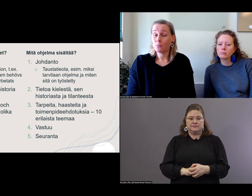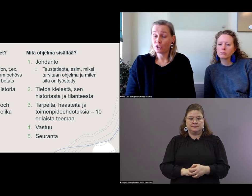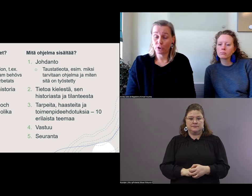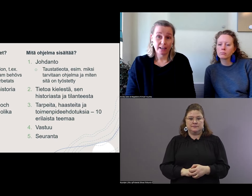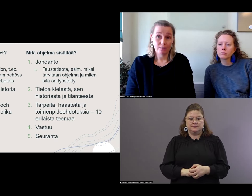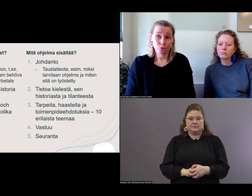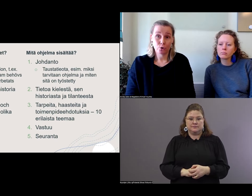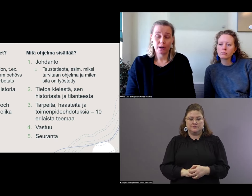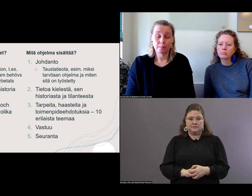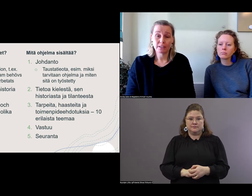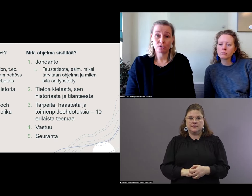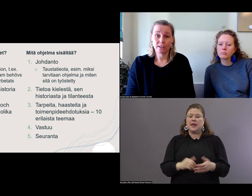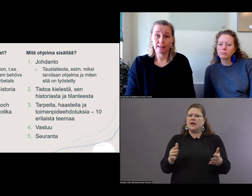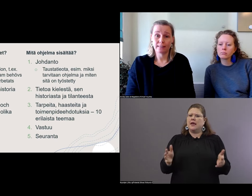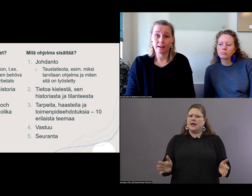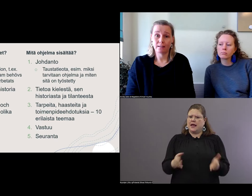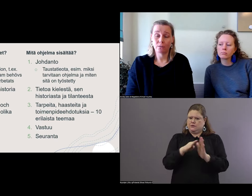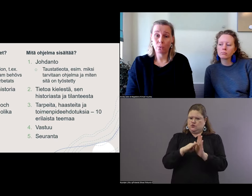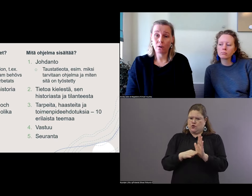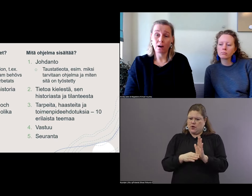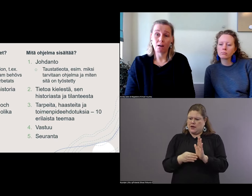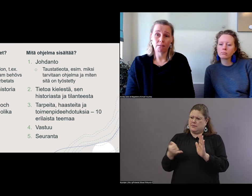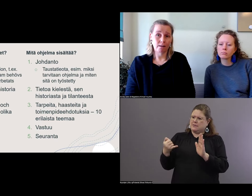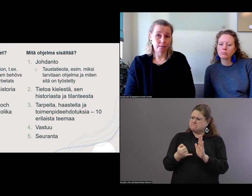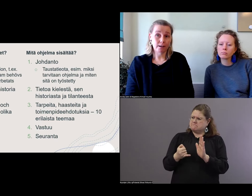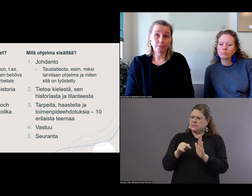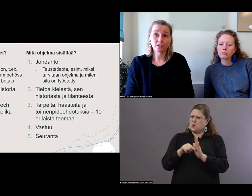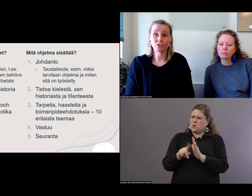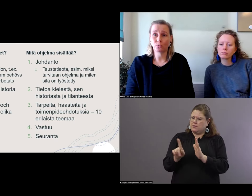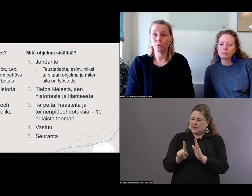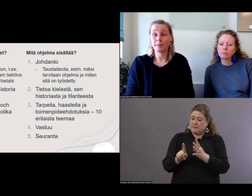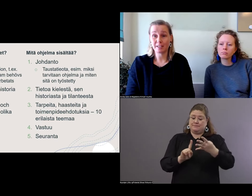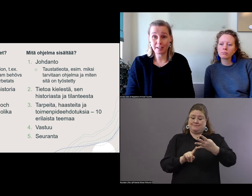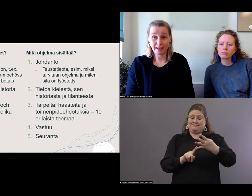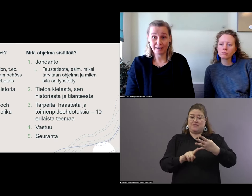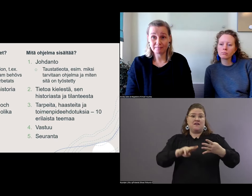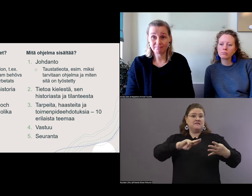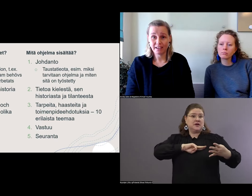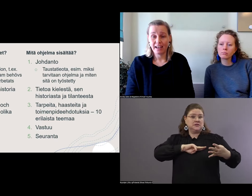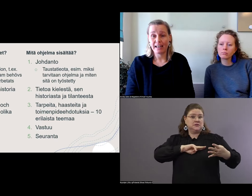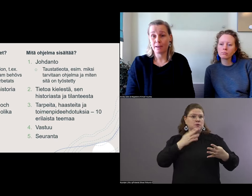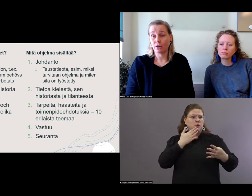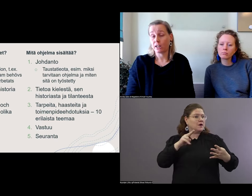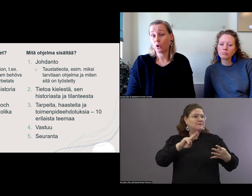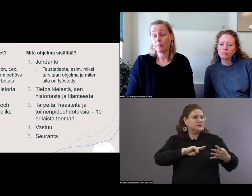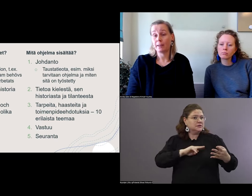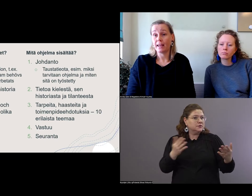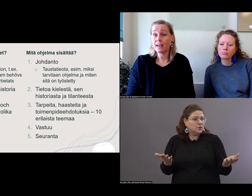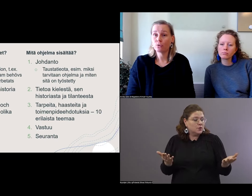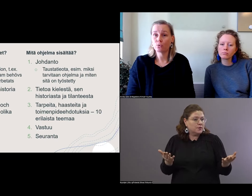Mitä pitää myös todeta elvytysohjelmassa on se, että kuka kantaa vastuun mistäkin. Eli meillä